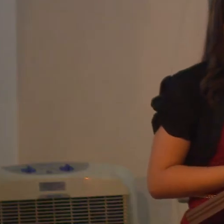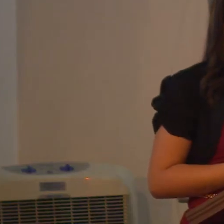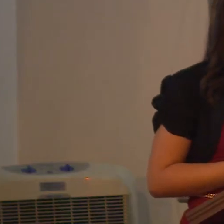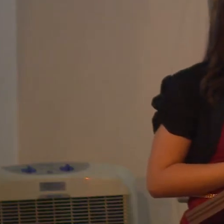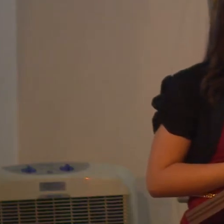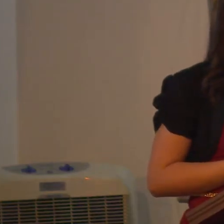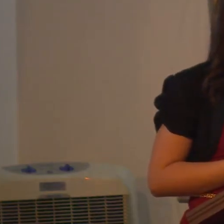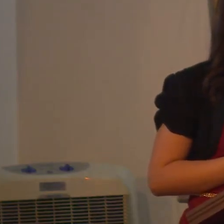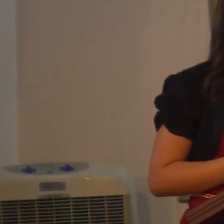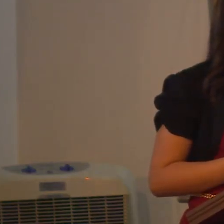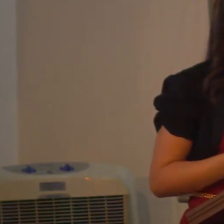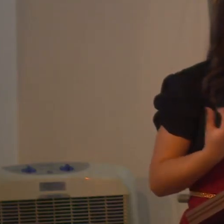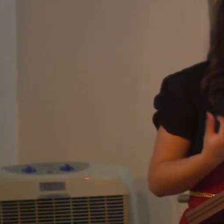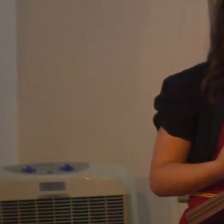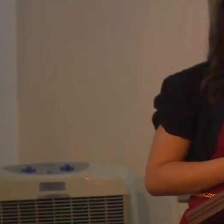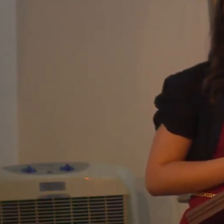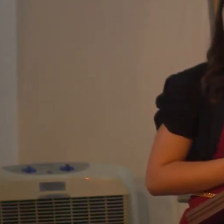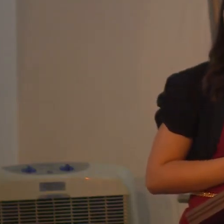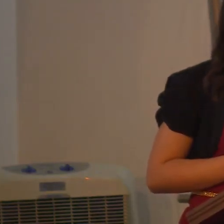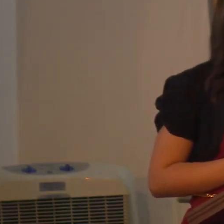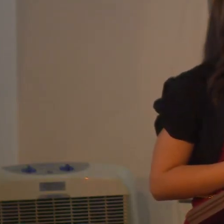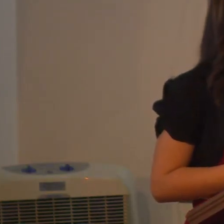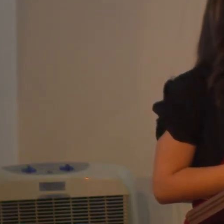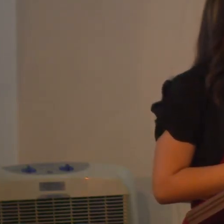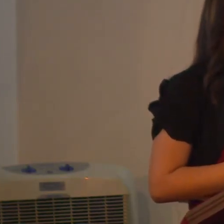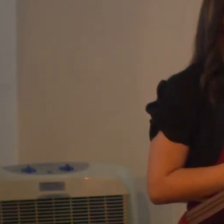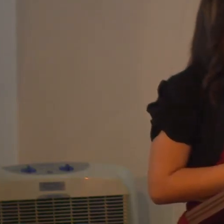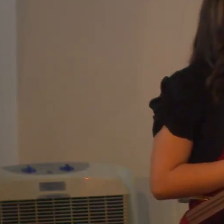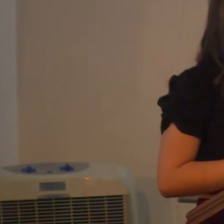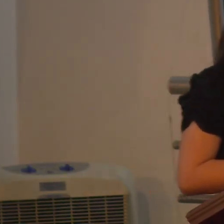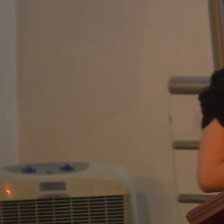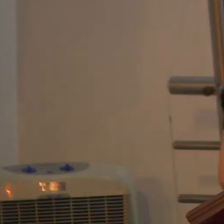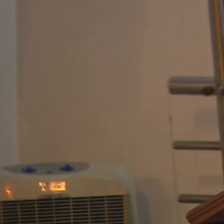como Sistematizarte trabajamos en el área de arte y taller.